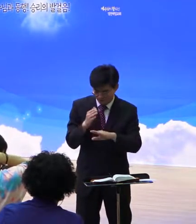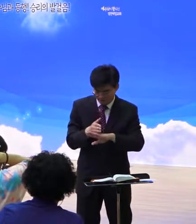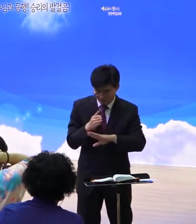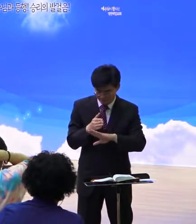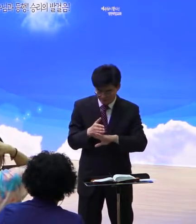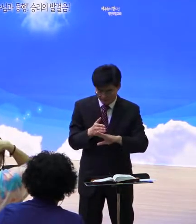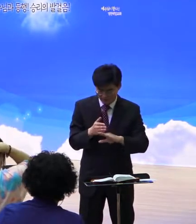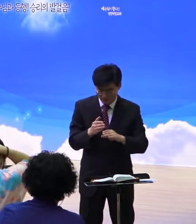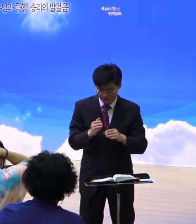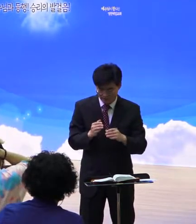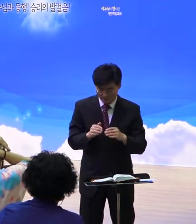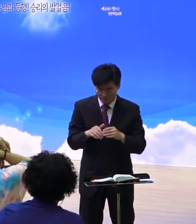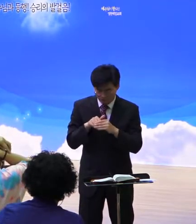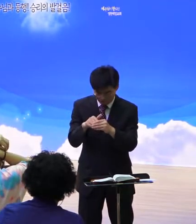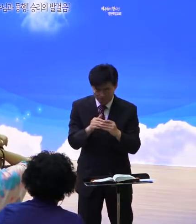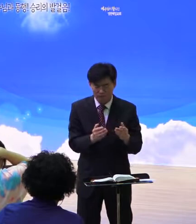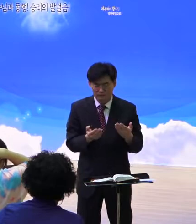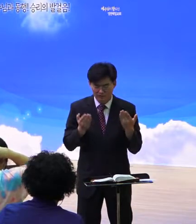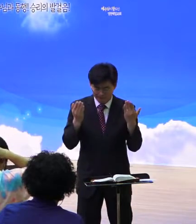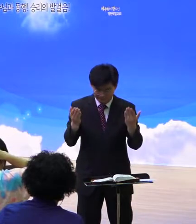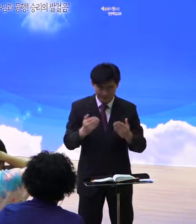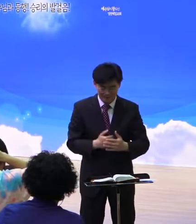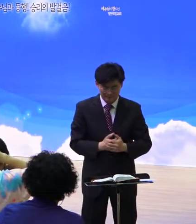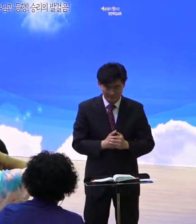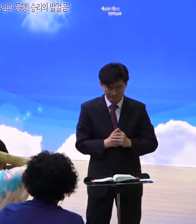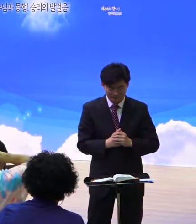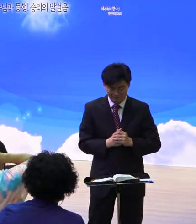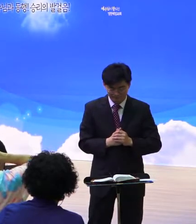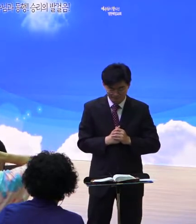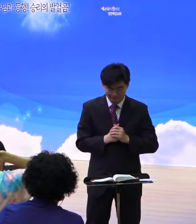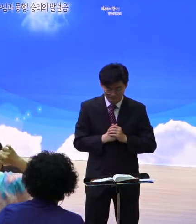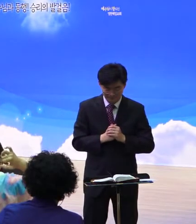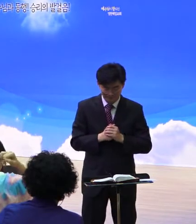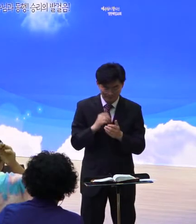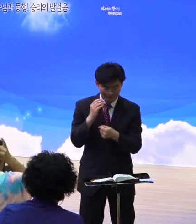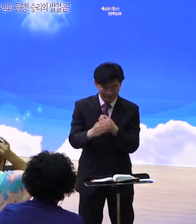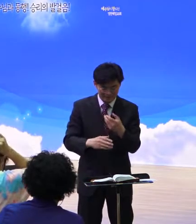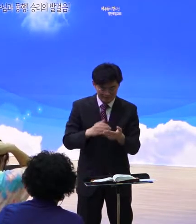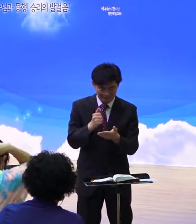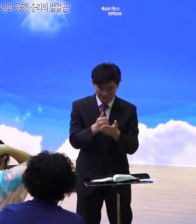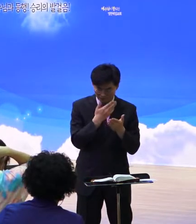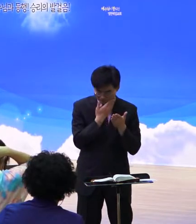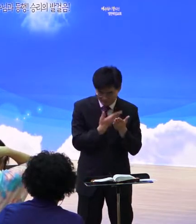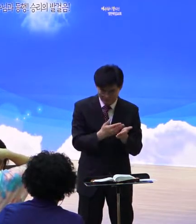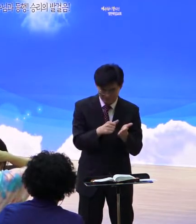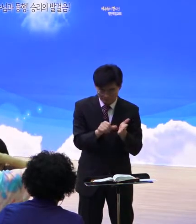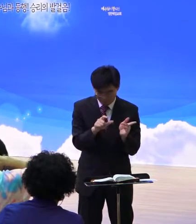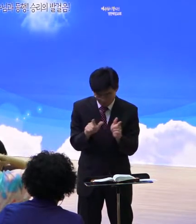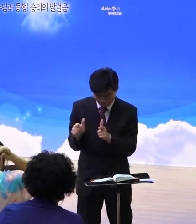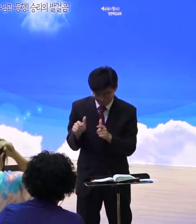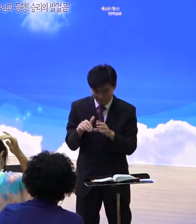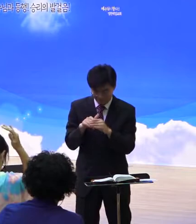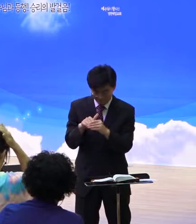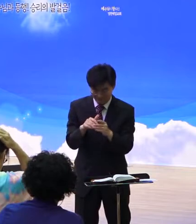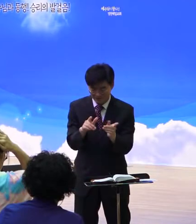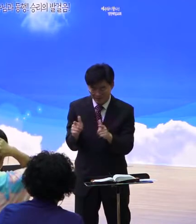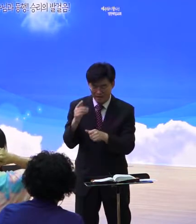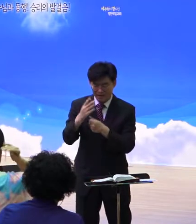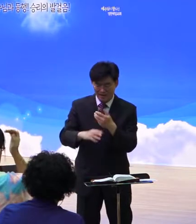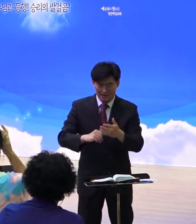드리고 선교헌금과 여러가지 예물을 하나님께 올려드립니다. 하나님, 이 예물이 하나님 나라